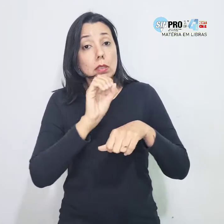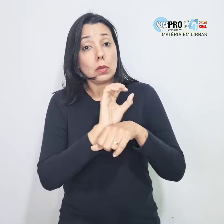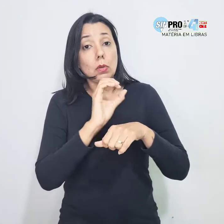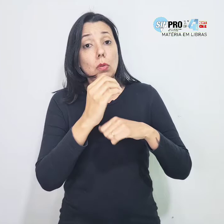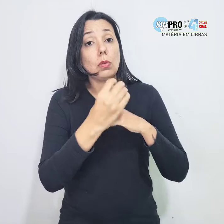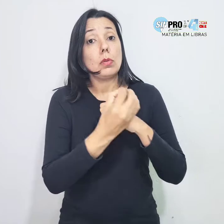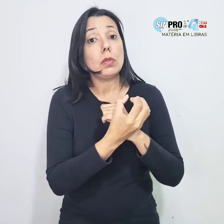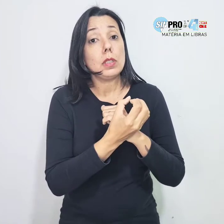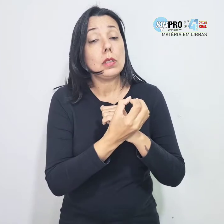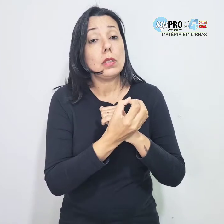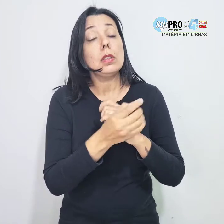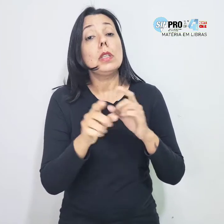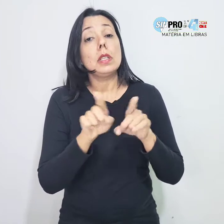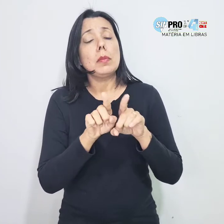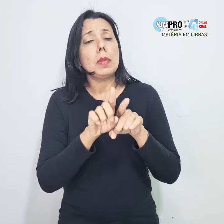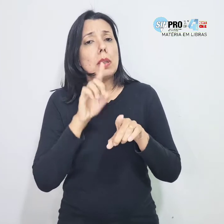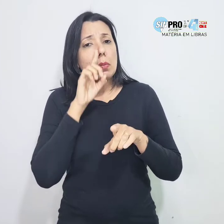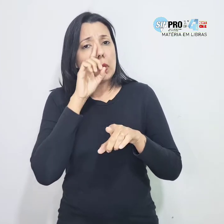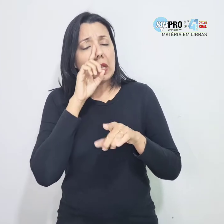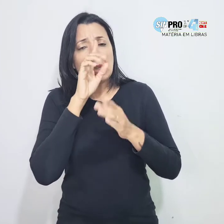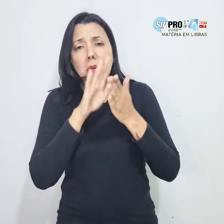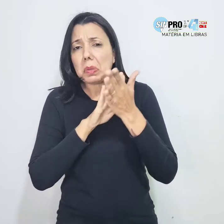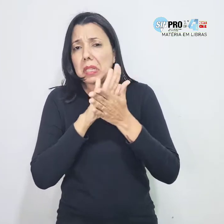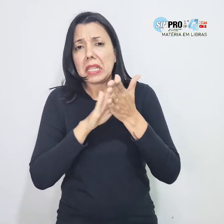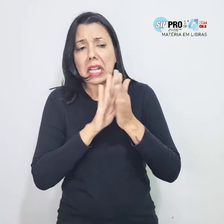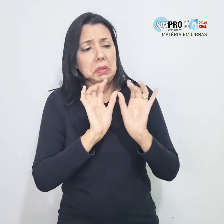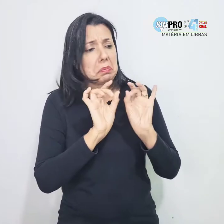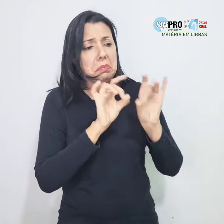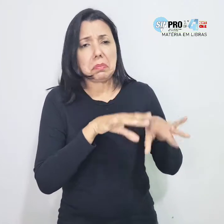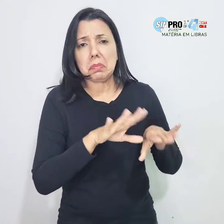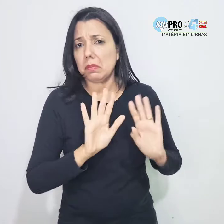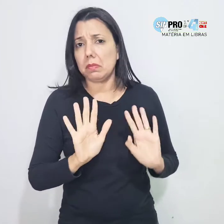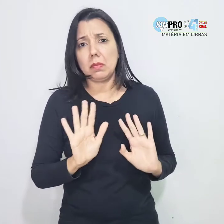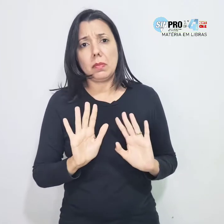e que esses riscos não são nada desprezíveis.